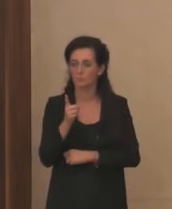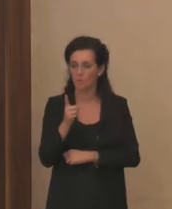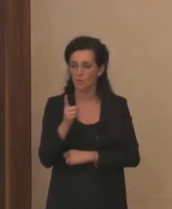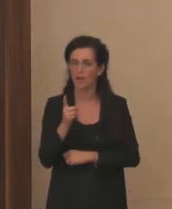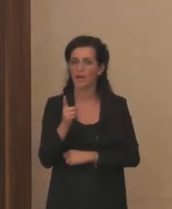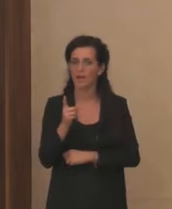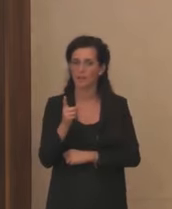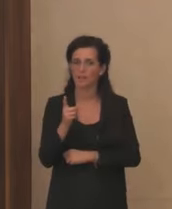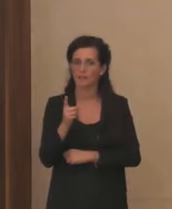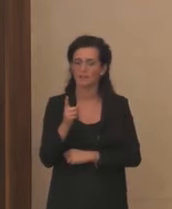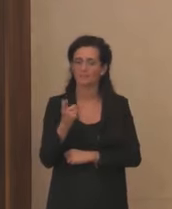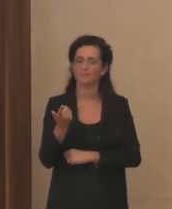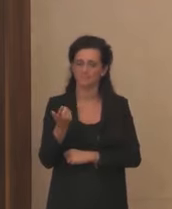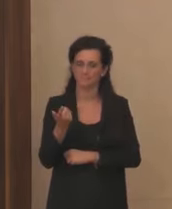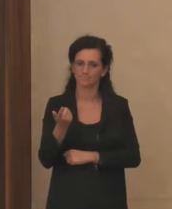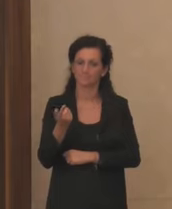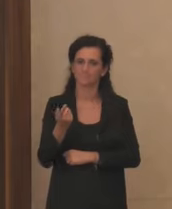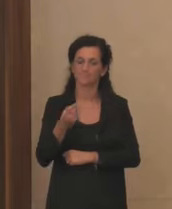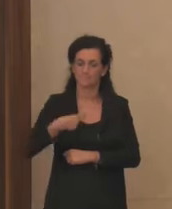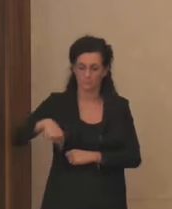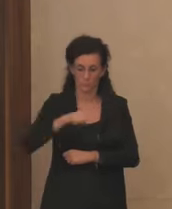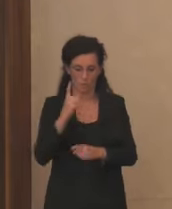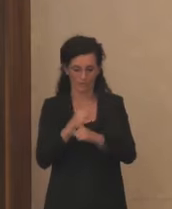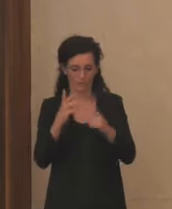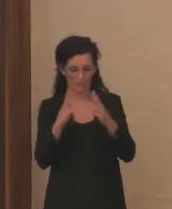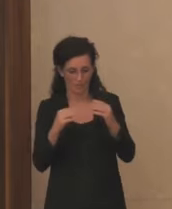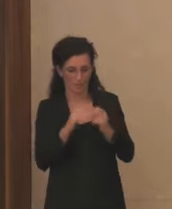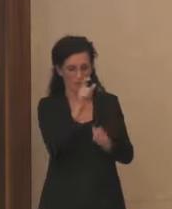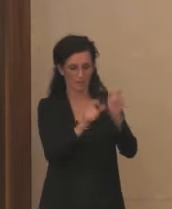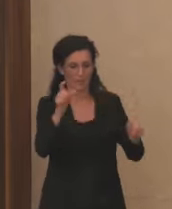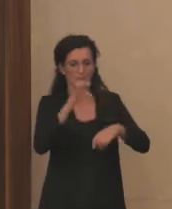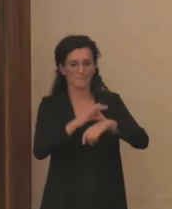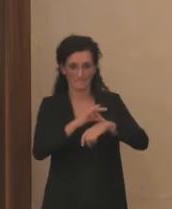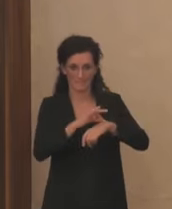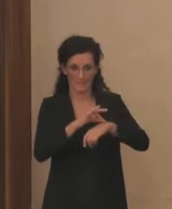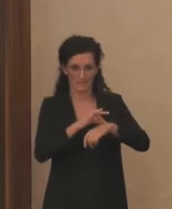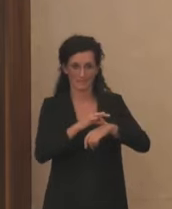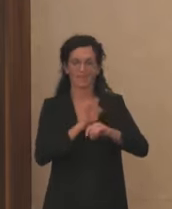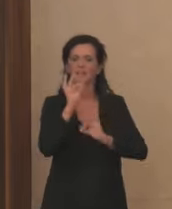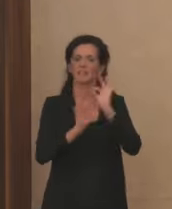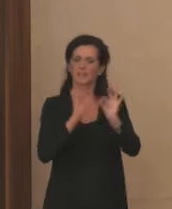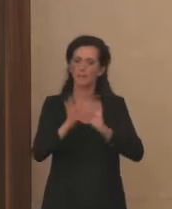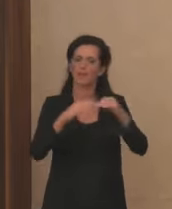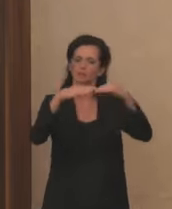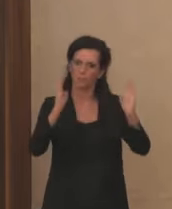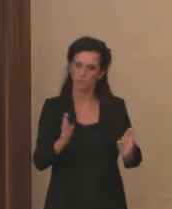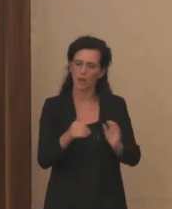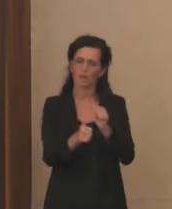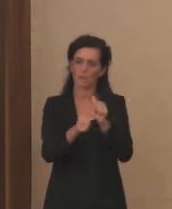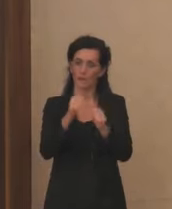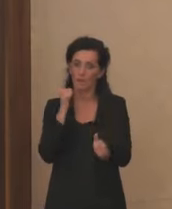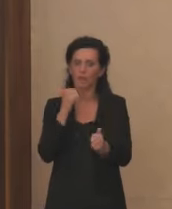dobbiamo fare a tutti i pazienti una terapia domiciliare precoce per evitare i